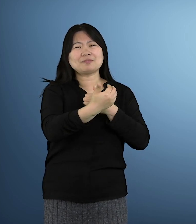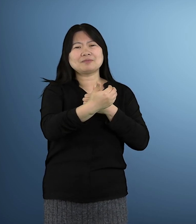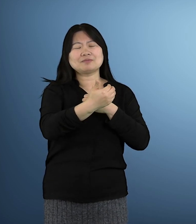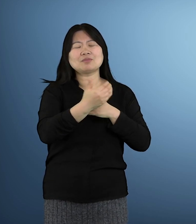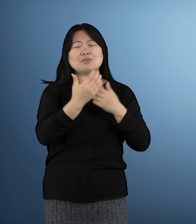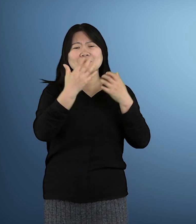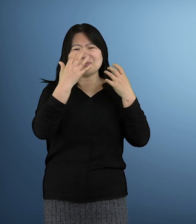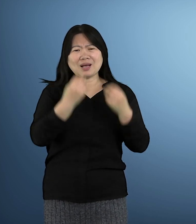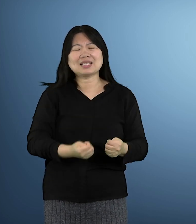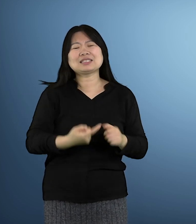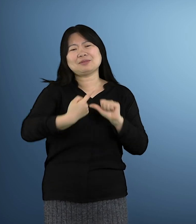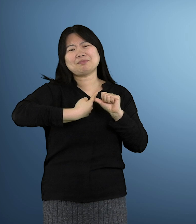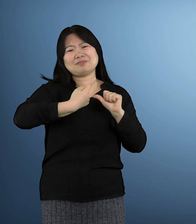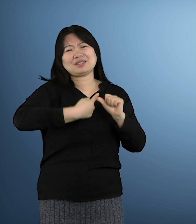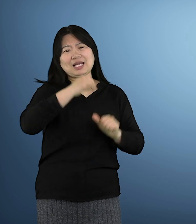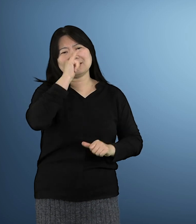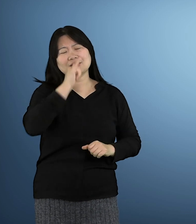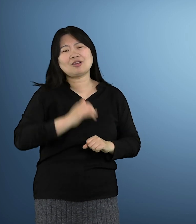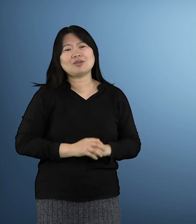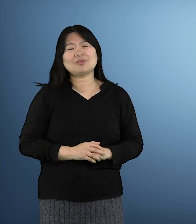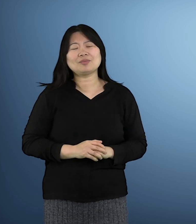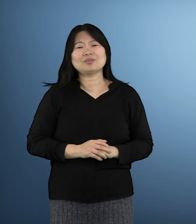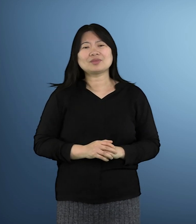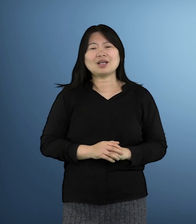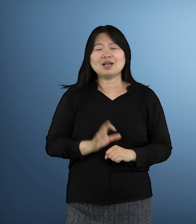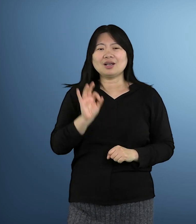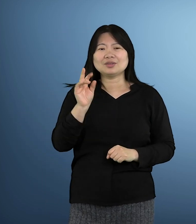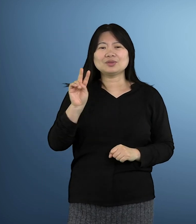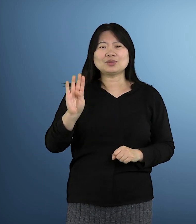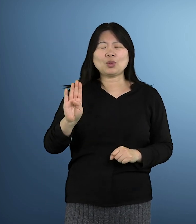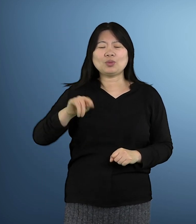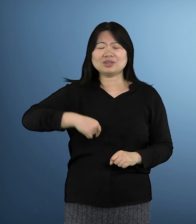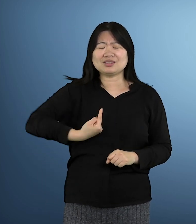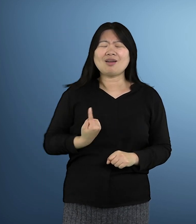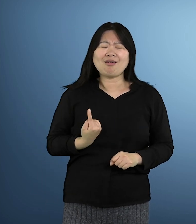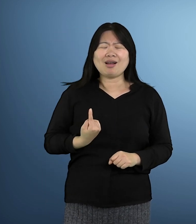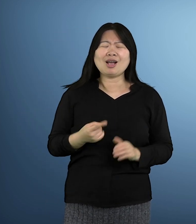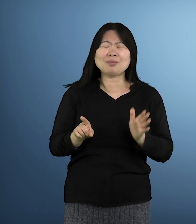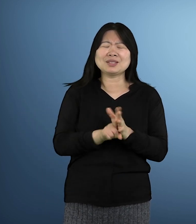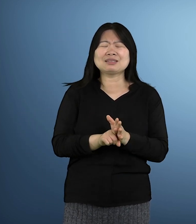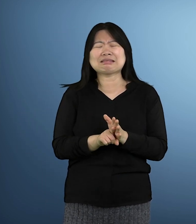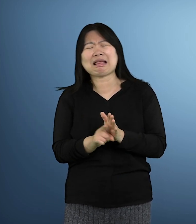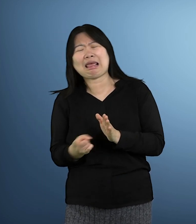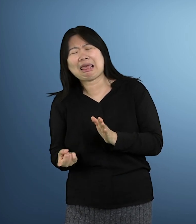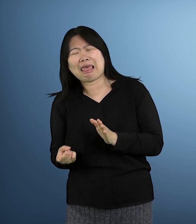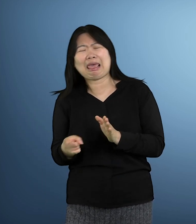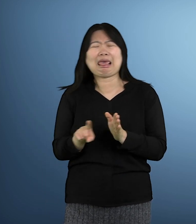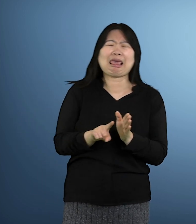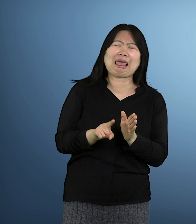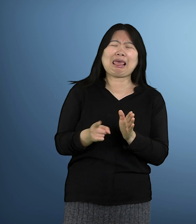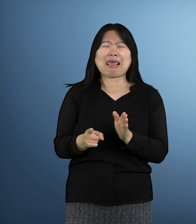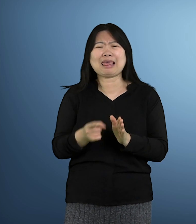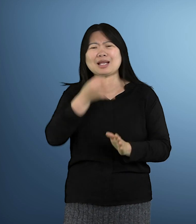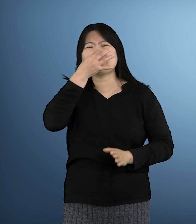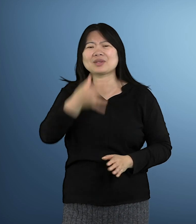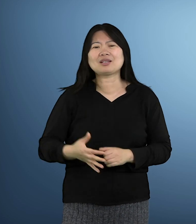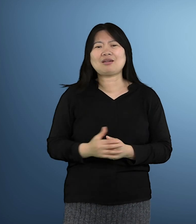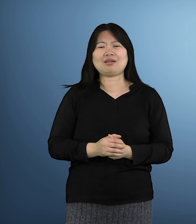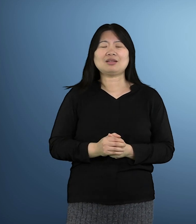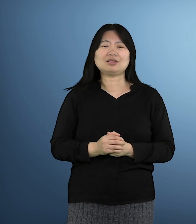질타가 있었습니까? 또 그 자신도 얼마나 휘청거리고 흔들거렸습니까?